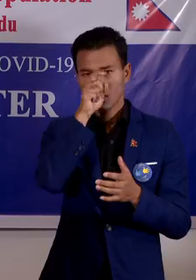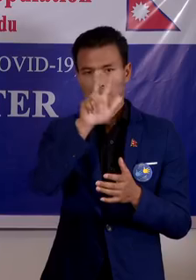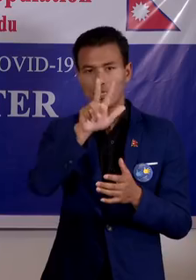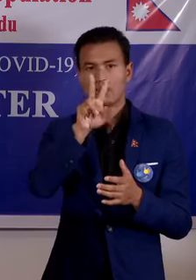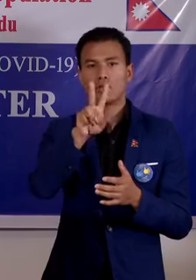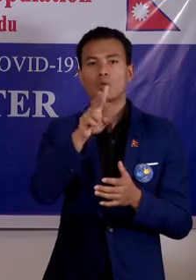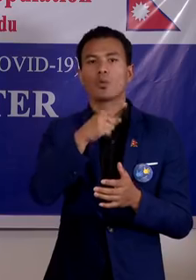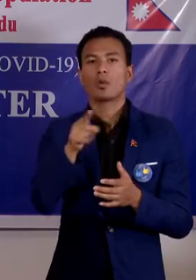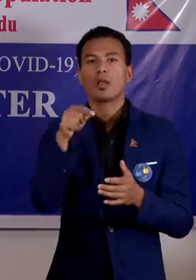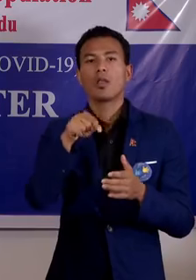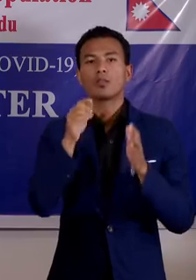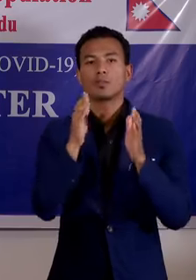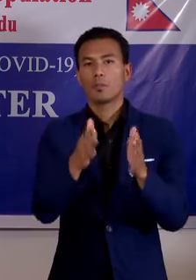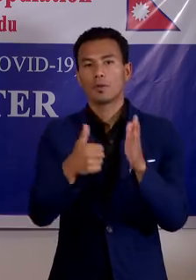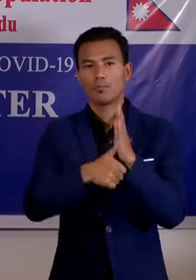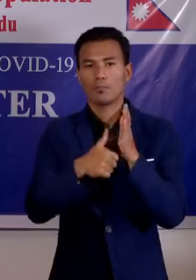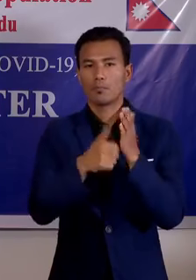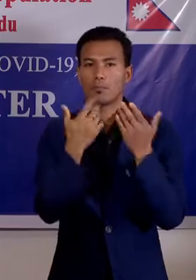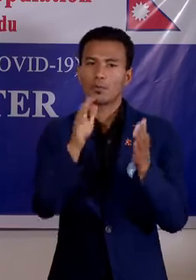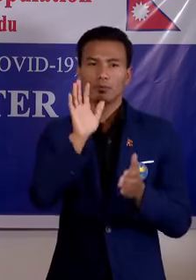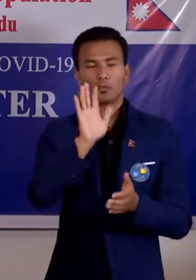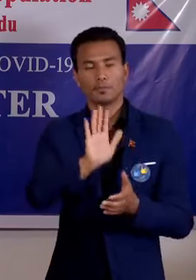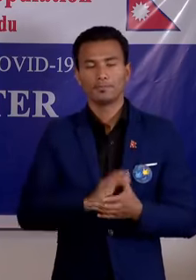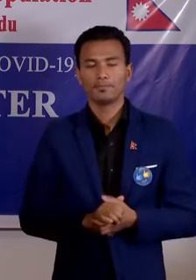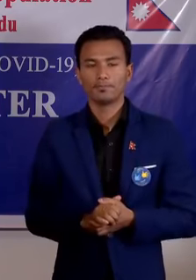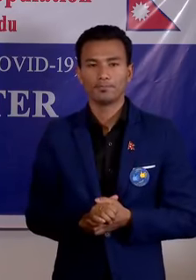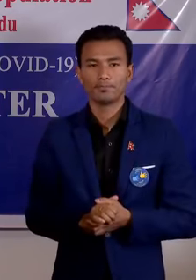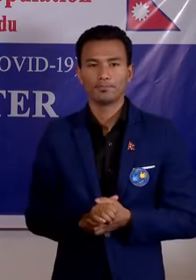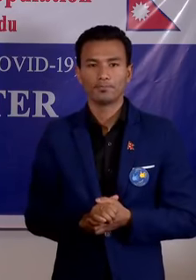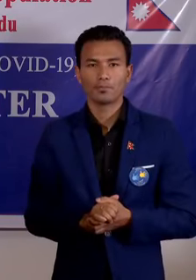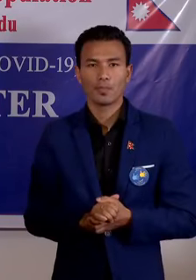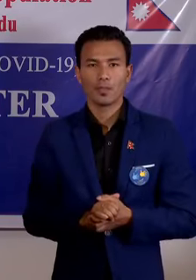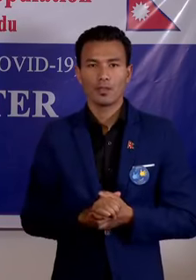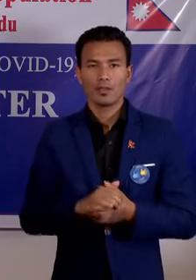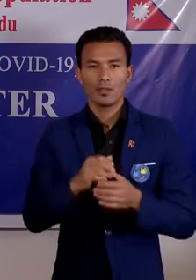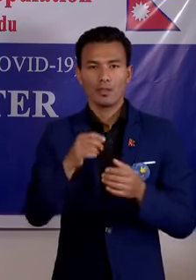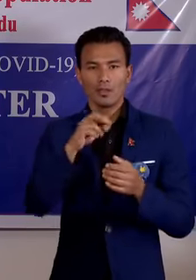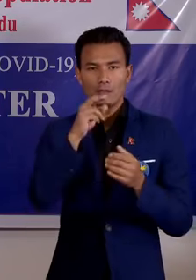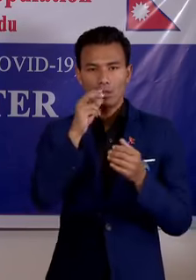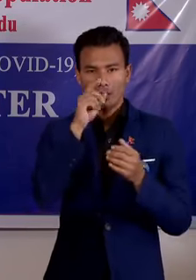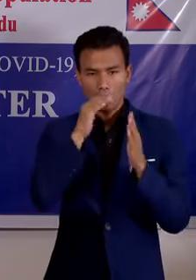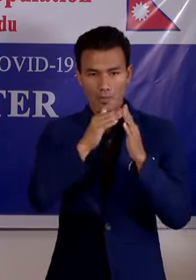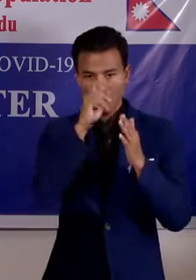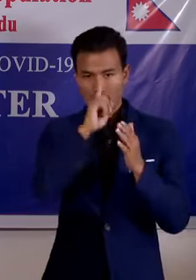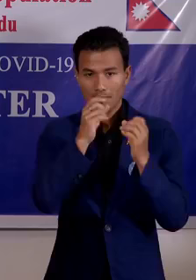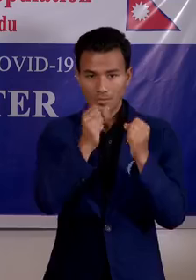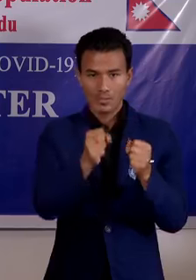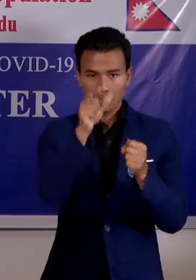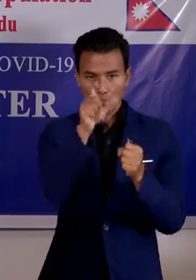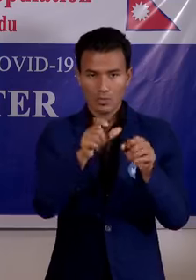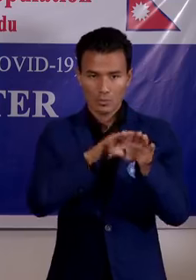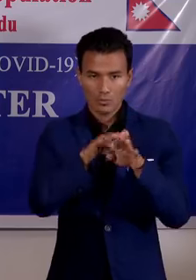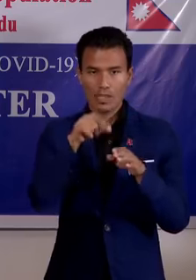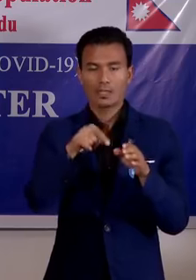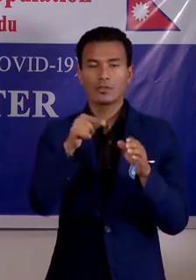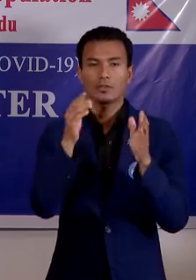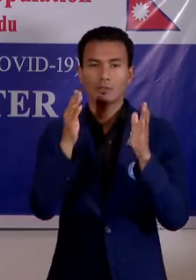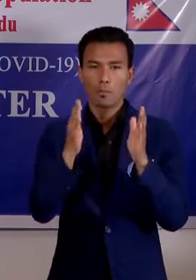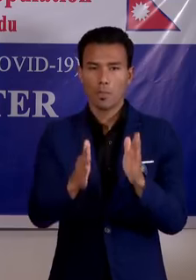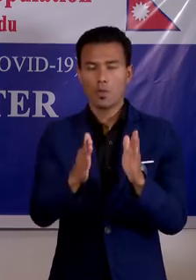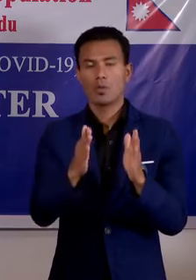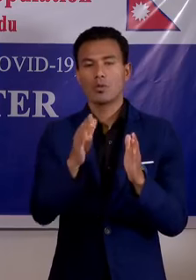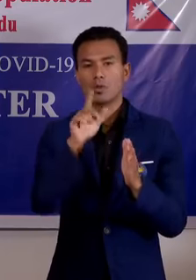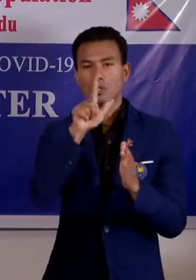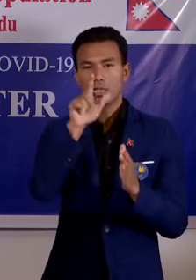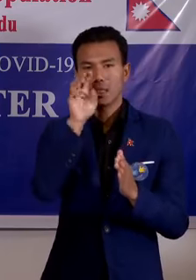10982 अहिलेसम्म परीक्षण भइसकेको अवस्था छ। क्वारेन्टाइनमा रहेका व्यक्तिहरू हालसम्म आजको दिनमा